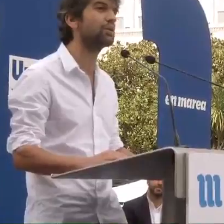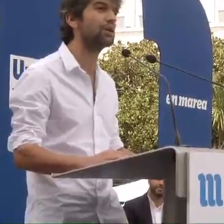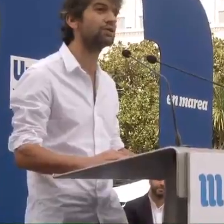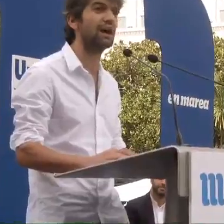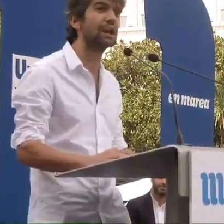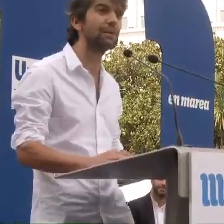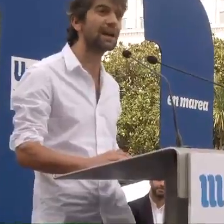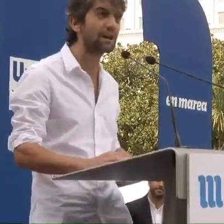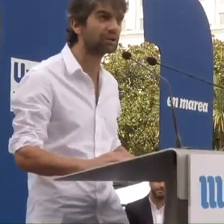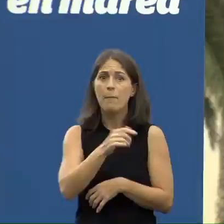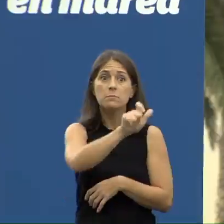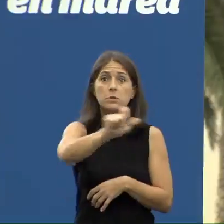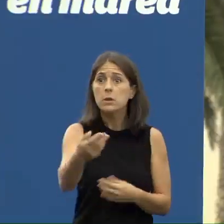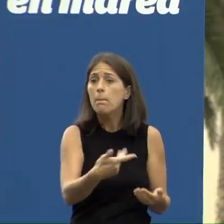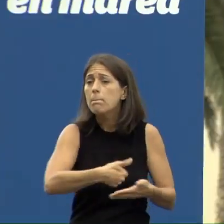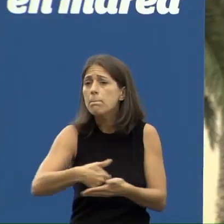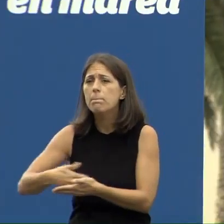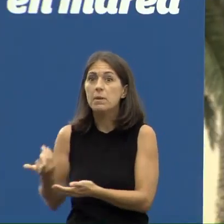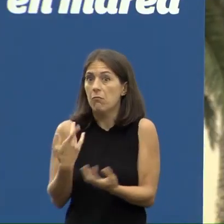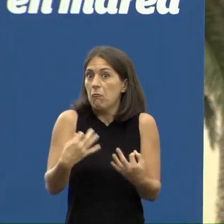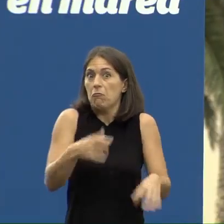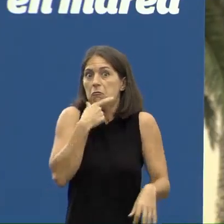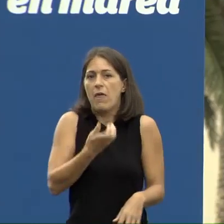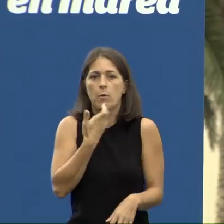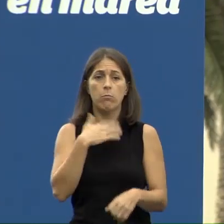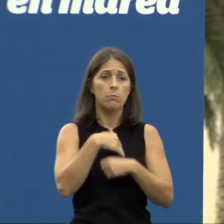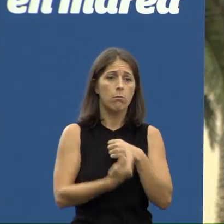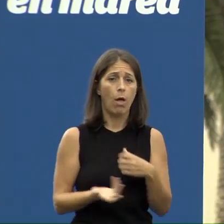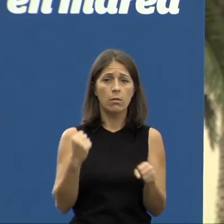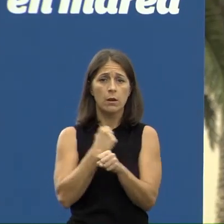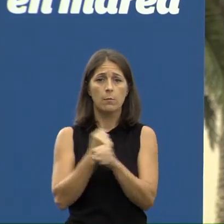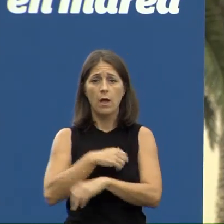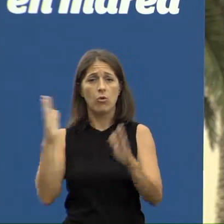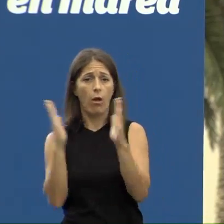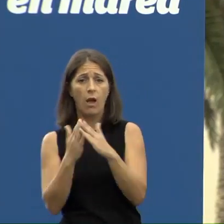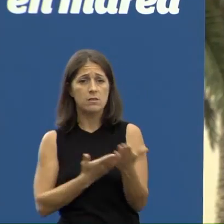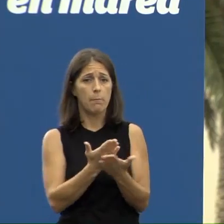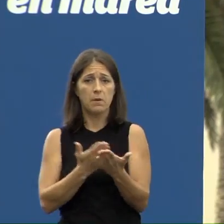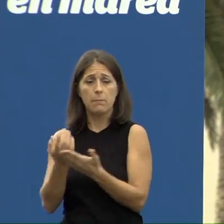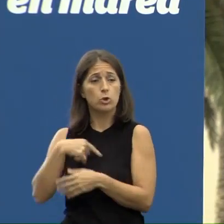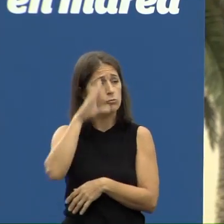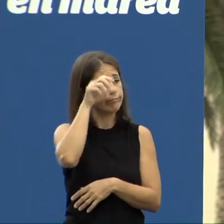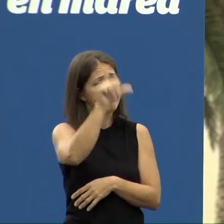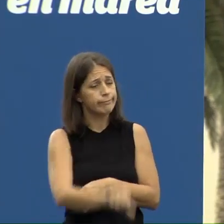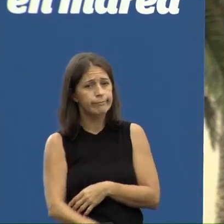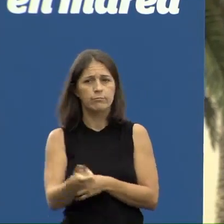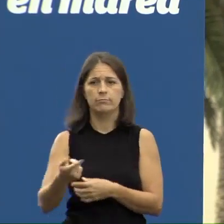buscar solucións aos que piden algo tan sinxelo como pan, traballo e teito.